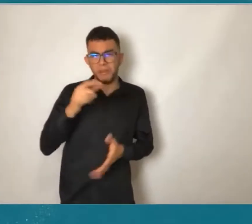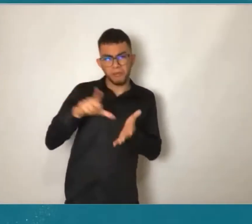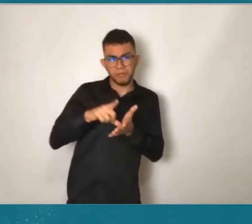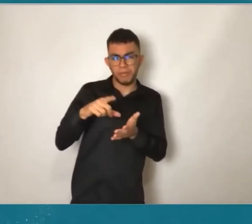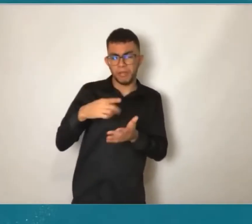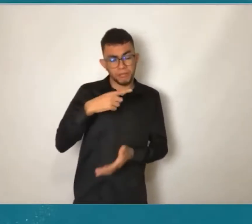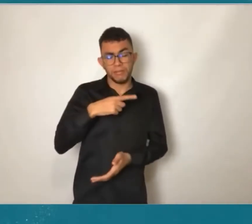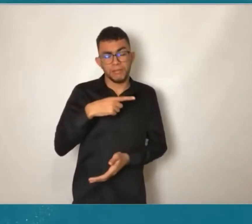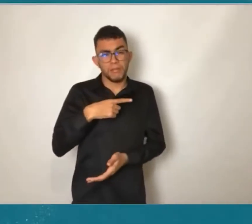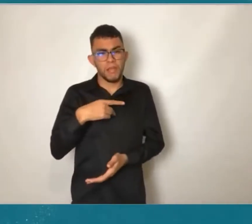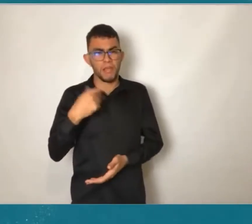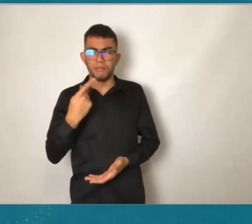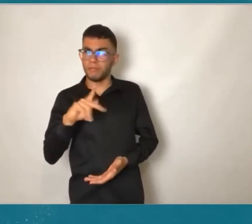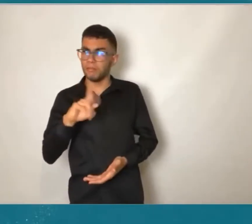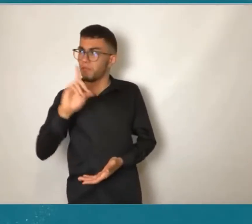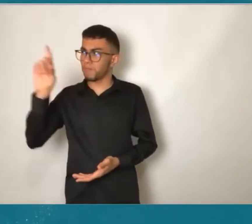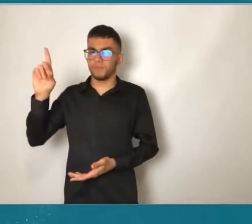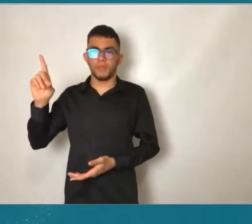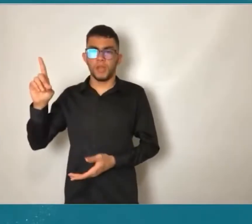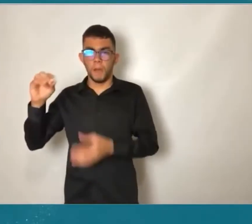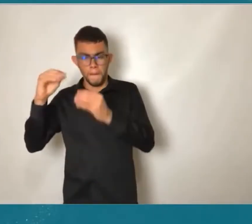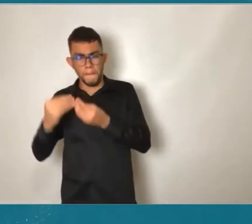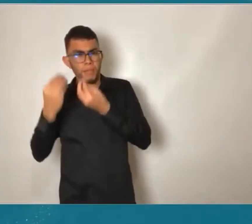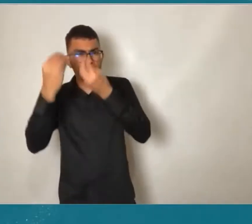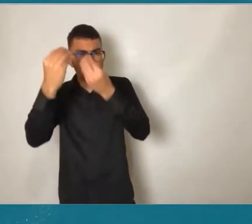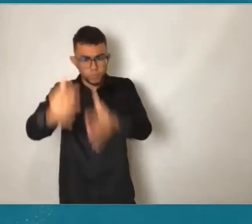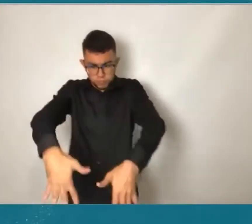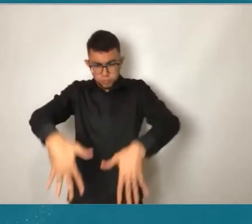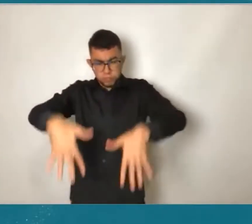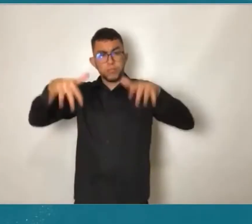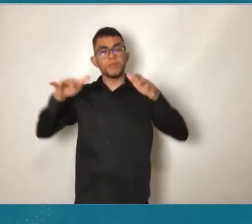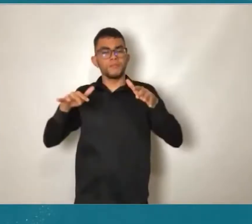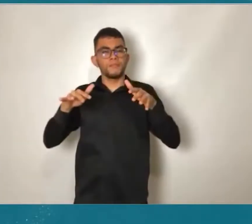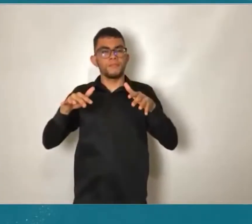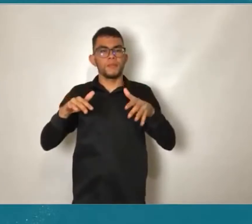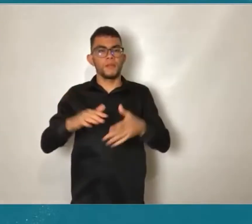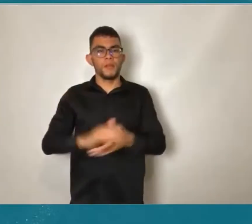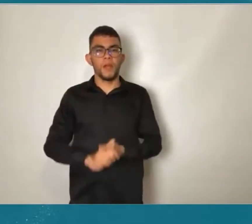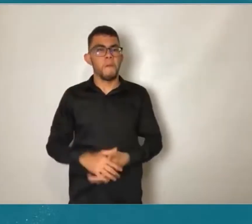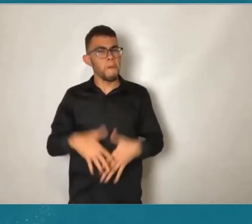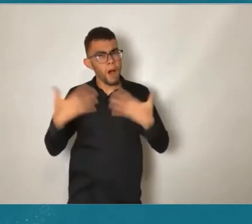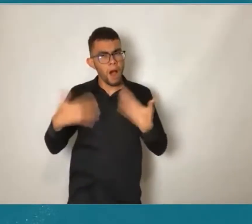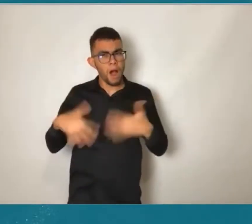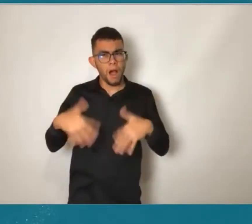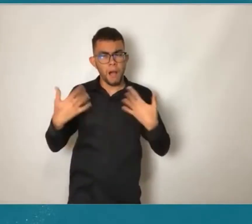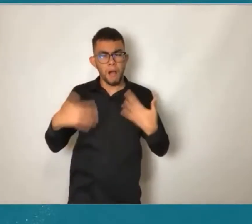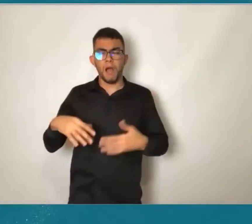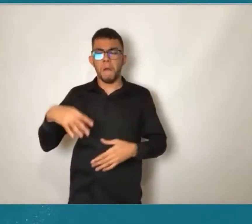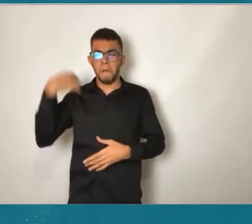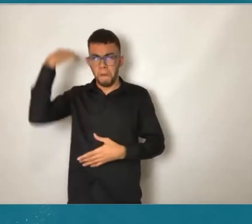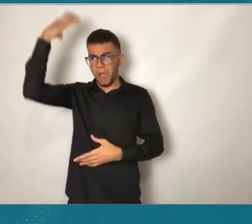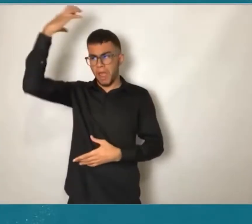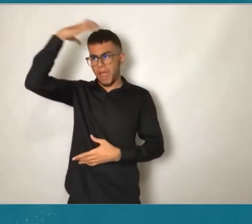pessoa complicada, quando o Senhor, o Espírito fala uma palavra para você, você questiona, você